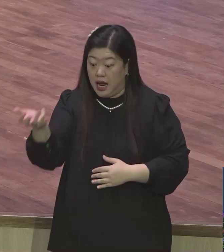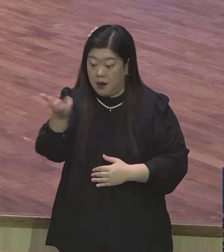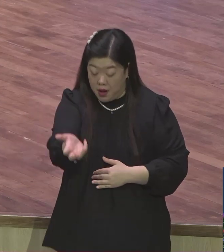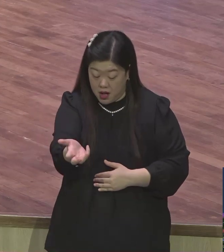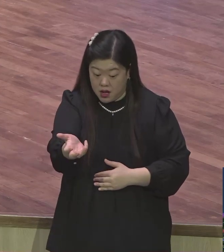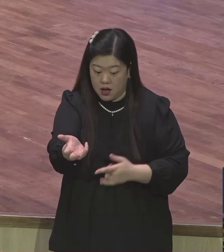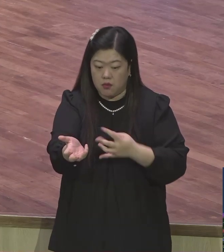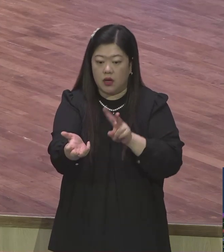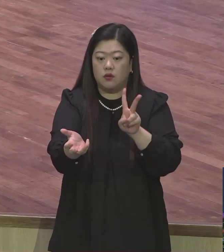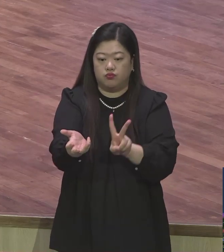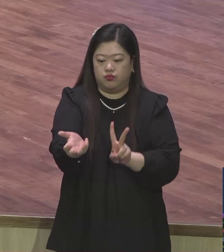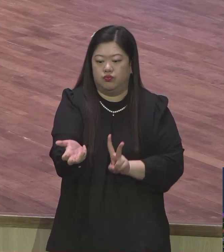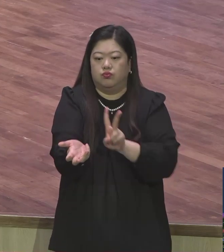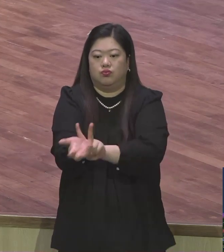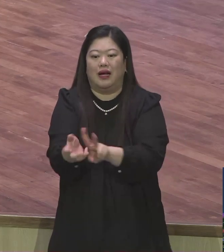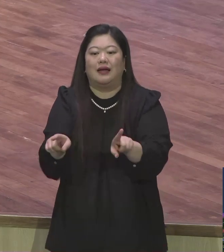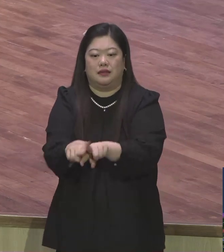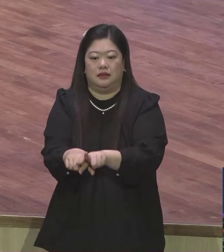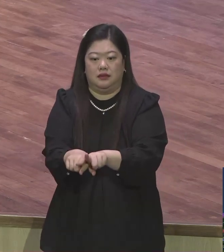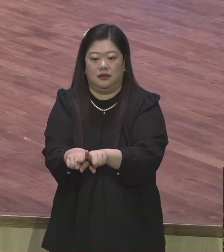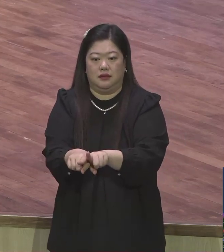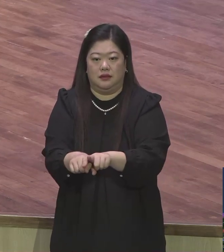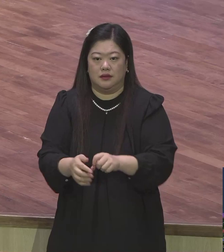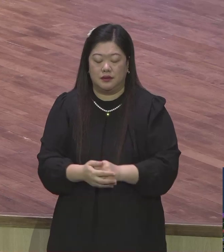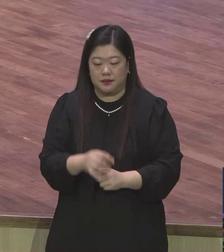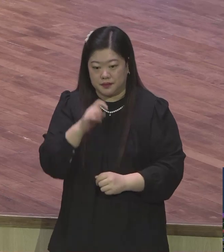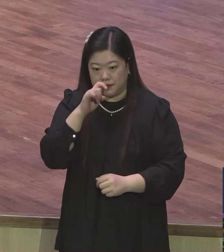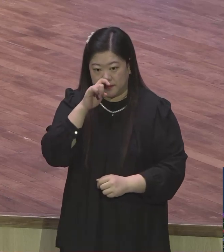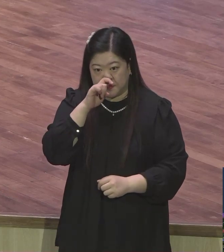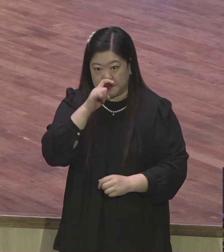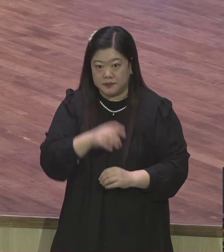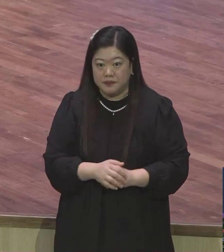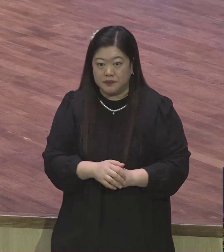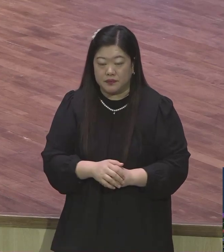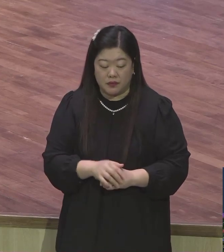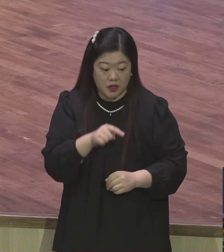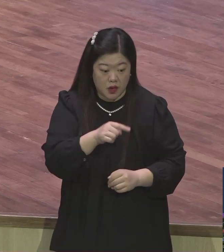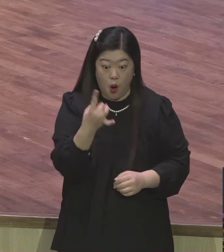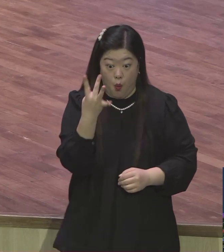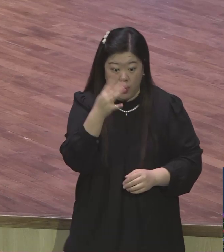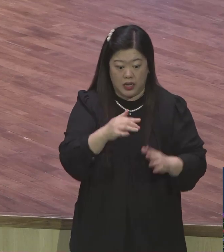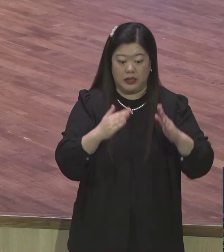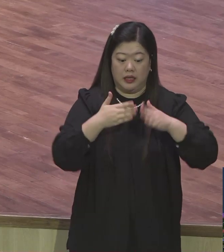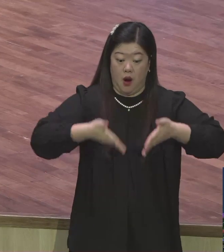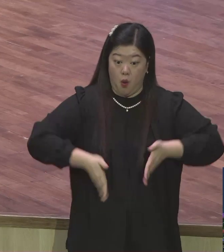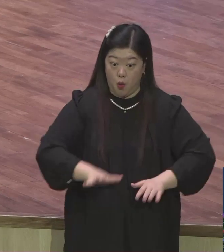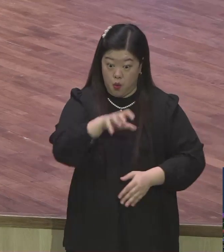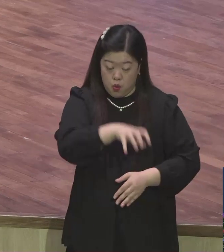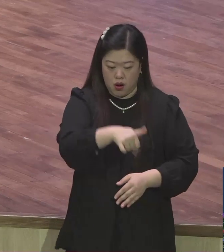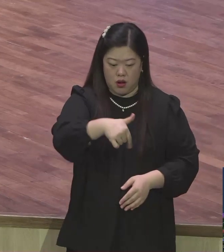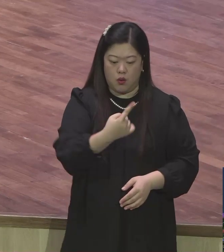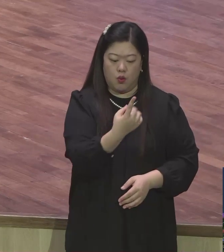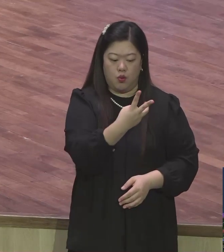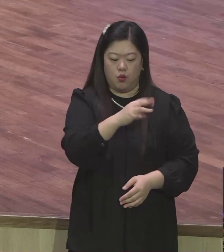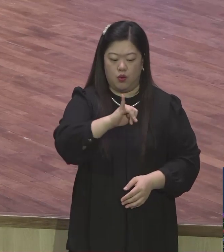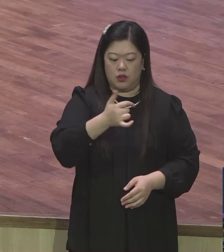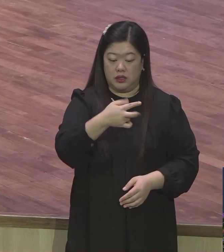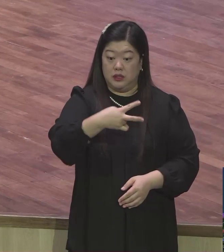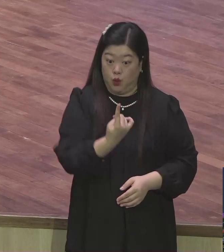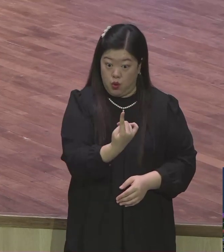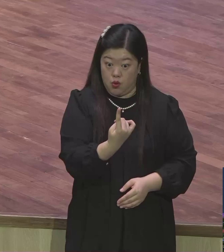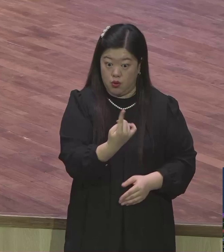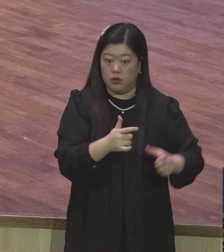에베소를 떠날 때 이 부부는 고린도에서 하던 사업을 정리해서 고린도로 바울을 따라갑니다.